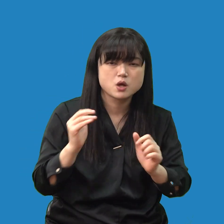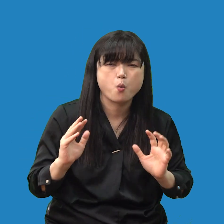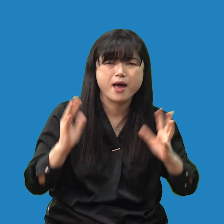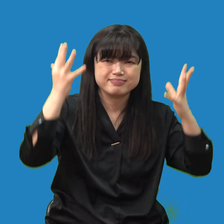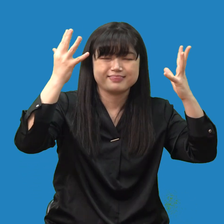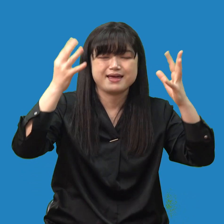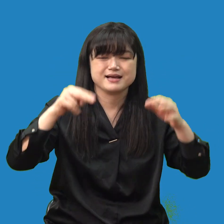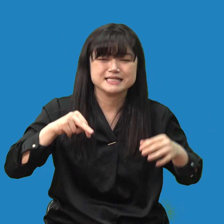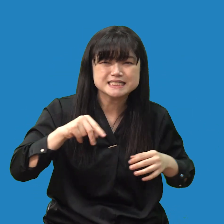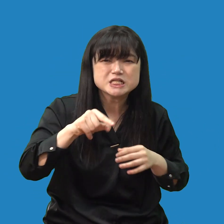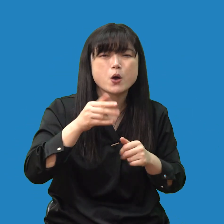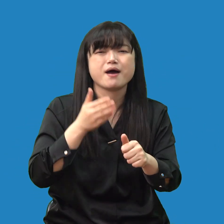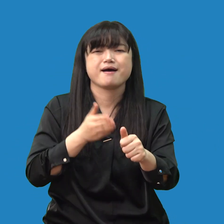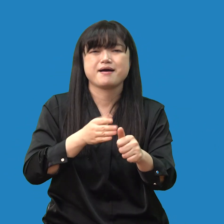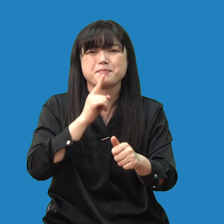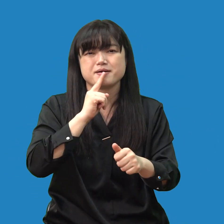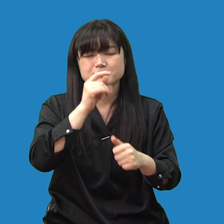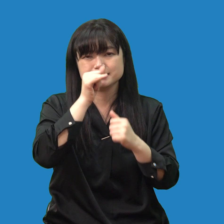환대를 실천하라, 이 말입니다.